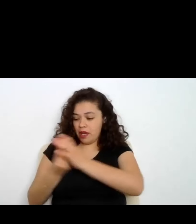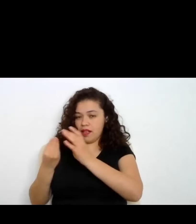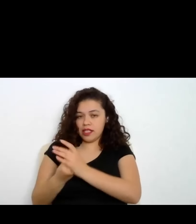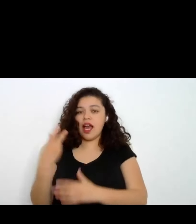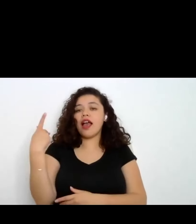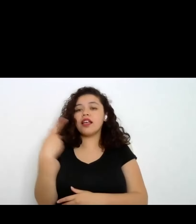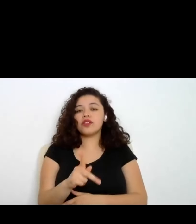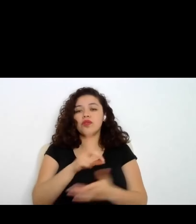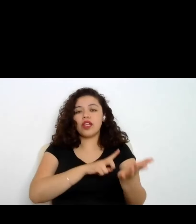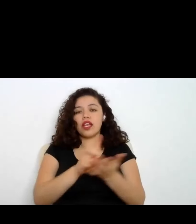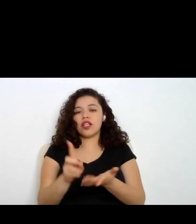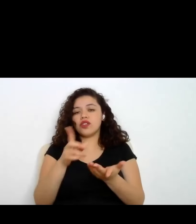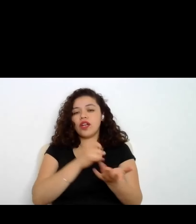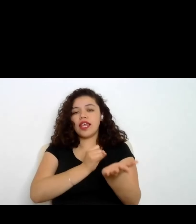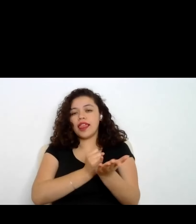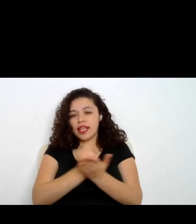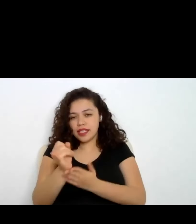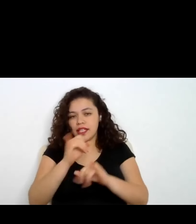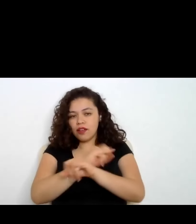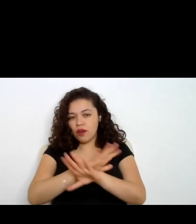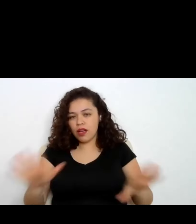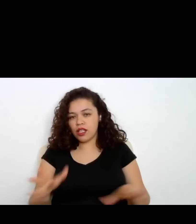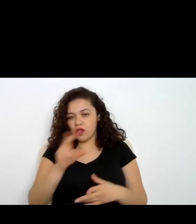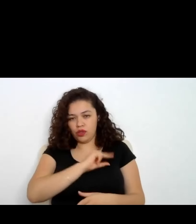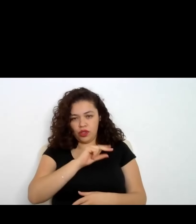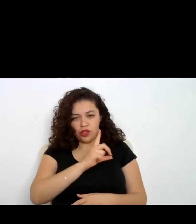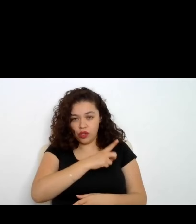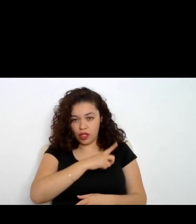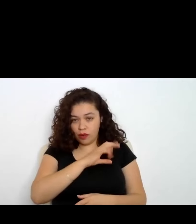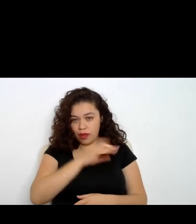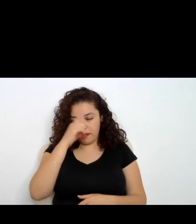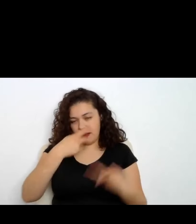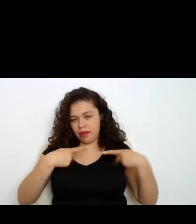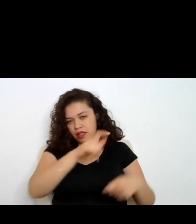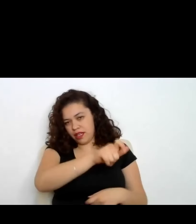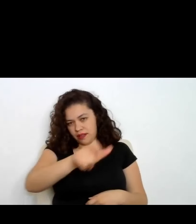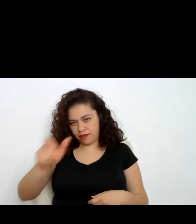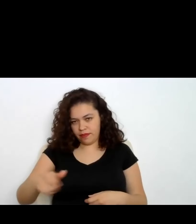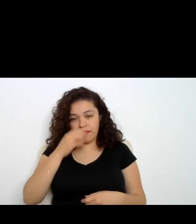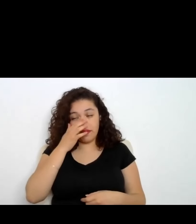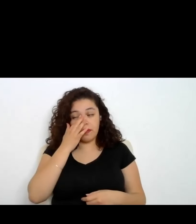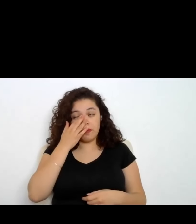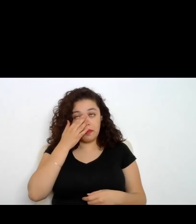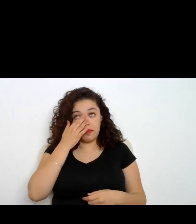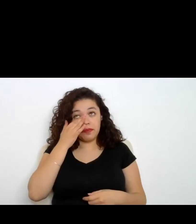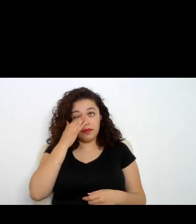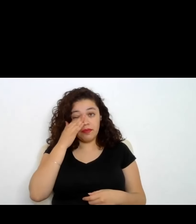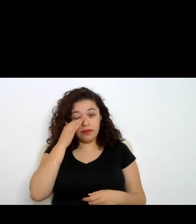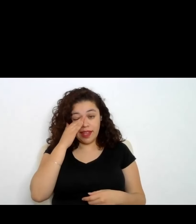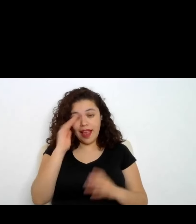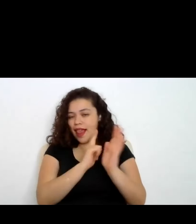la autodeterminación informativa de los individuos. Derivado de los requerimientos de esta ley,